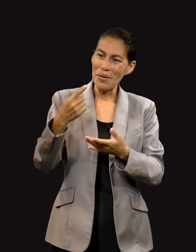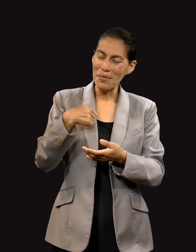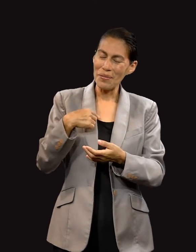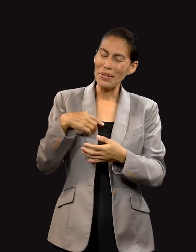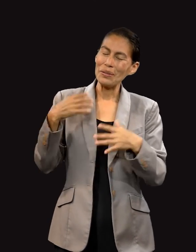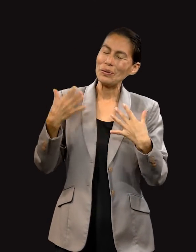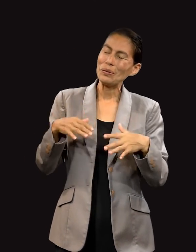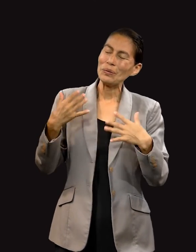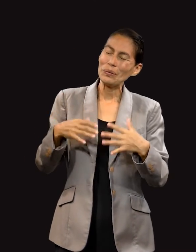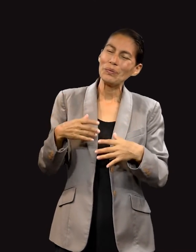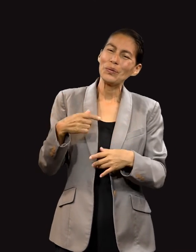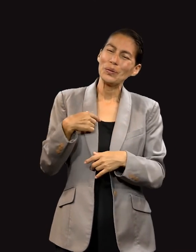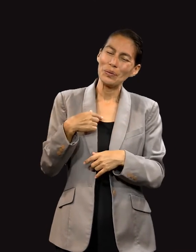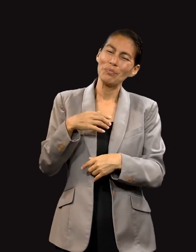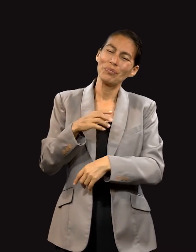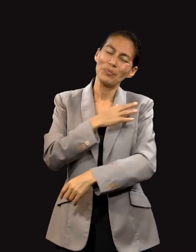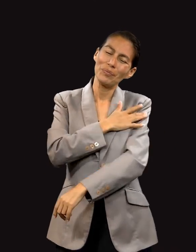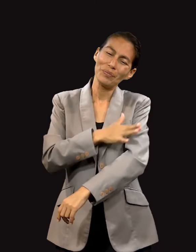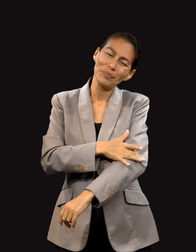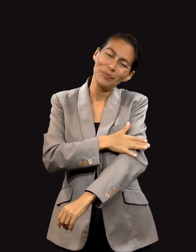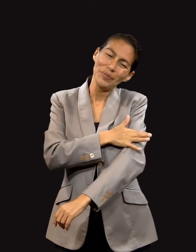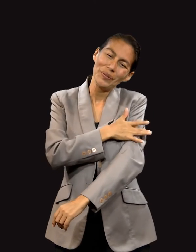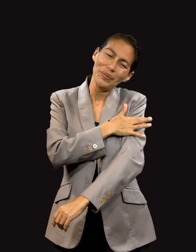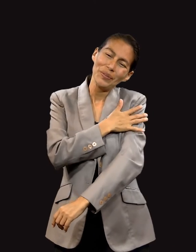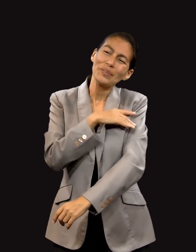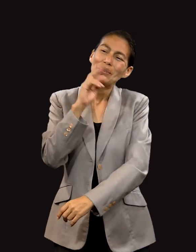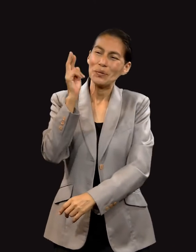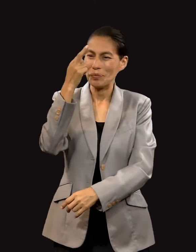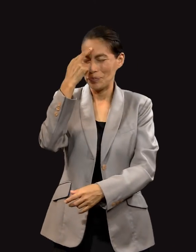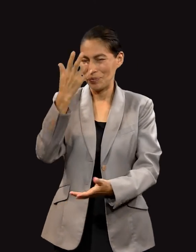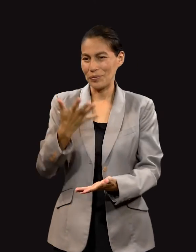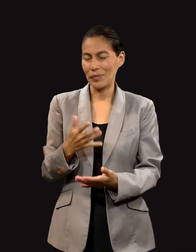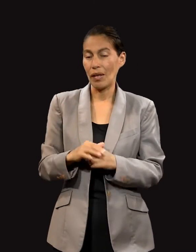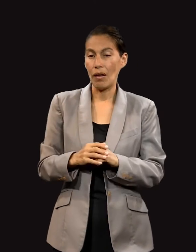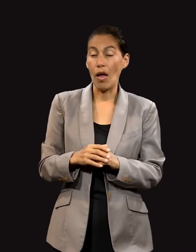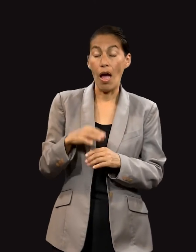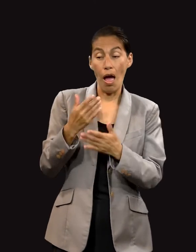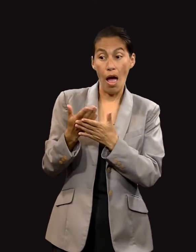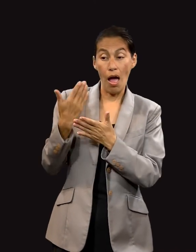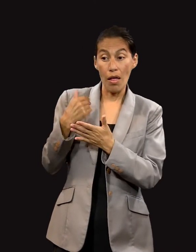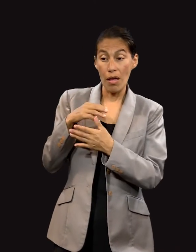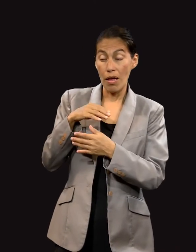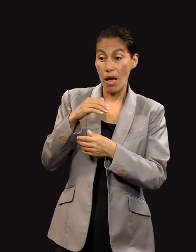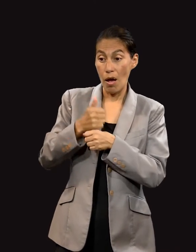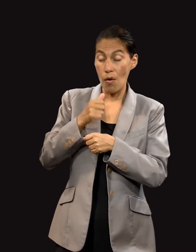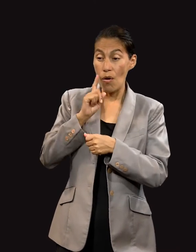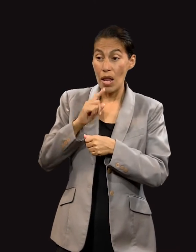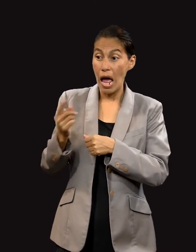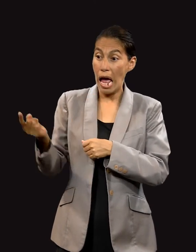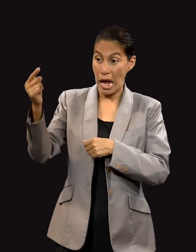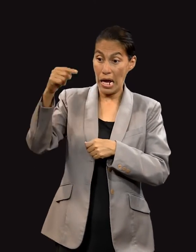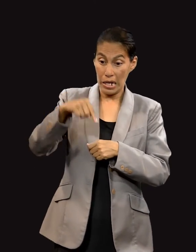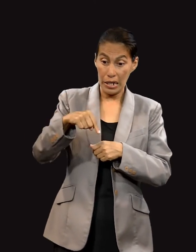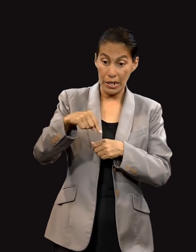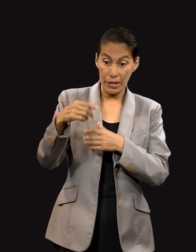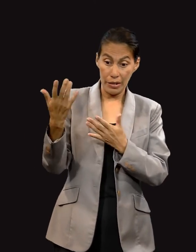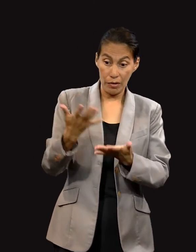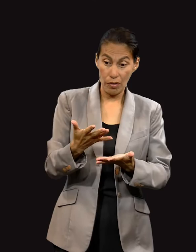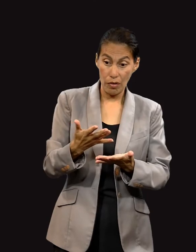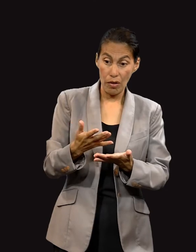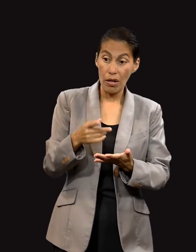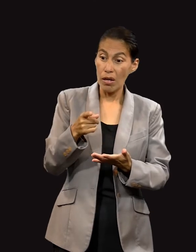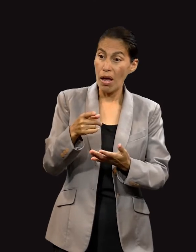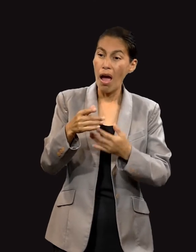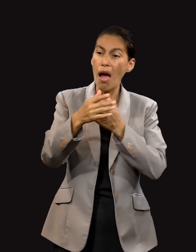Entonces, pues para mí fue un gozo. Y cuando ella llegó, ella no sabía sonreír, no podía darnos un beso.